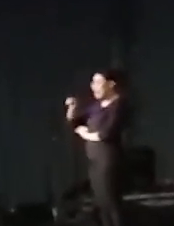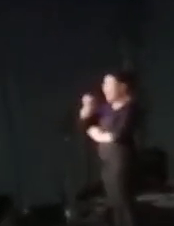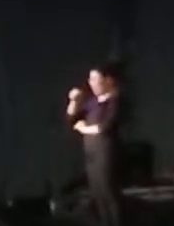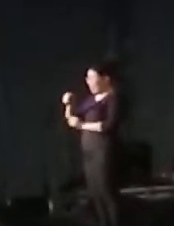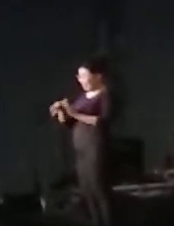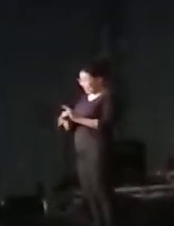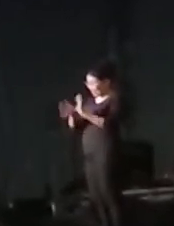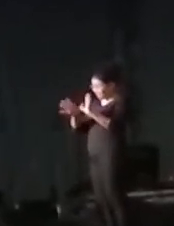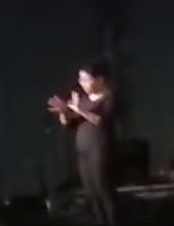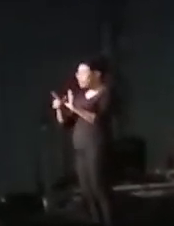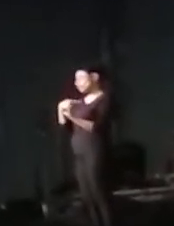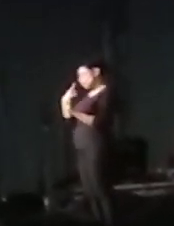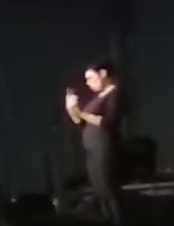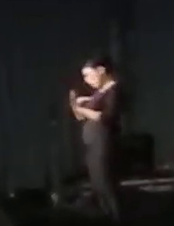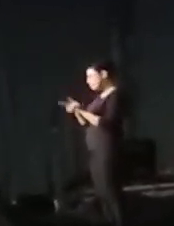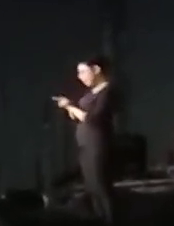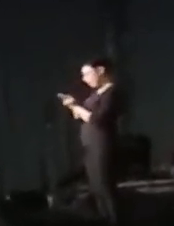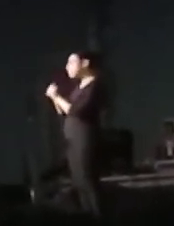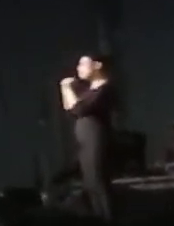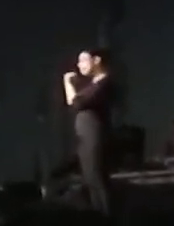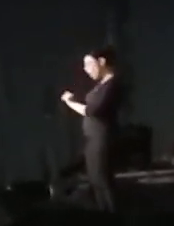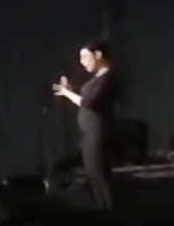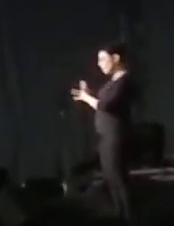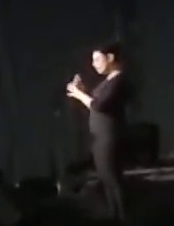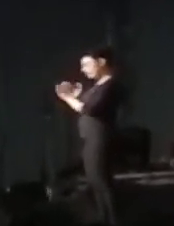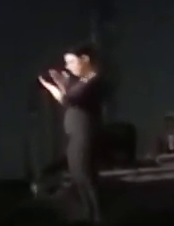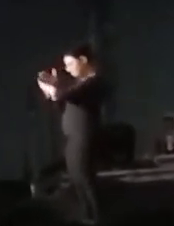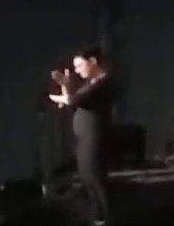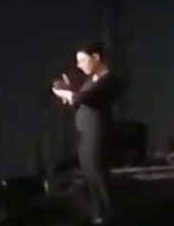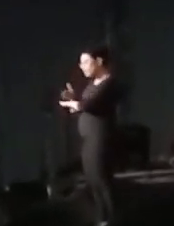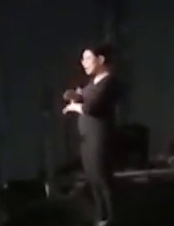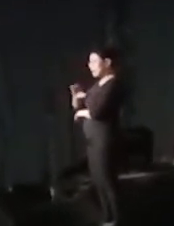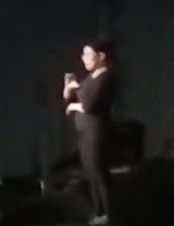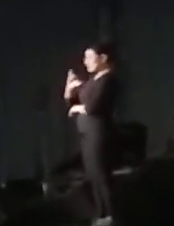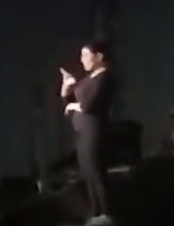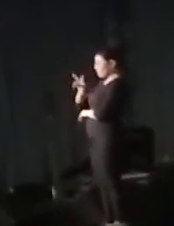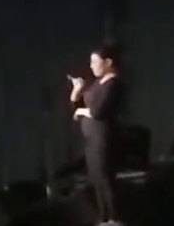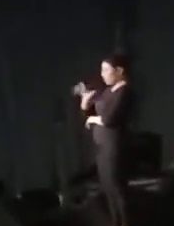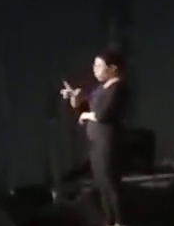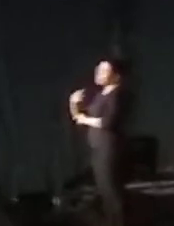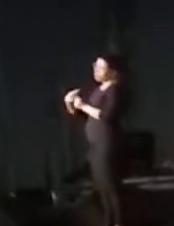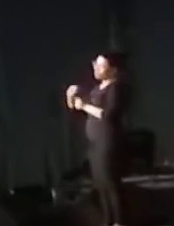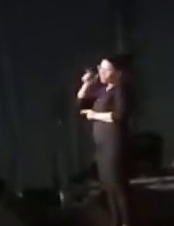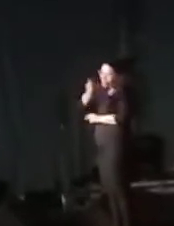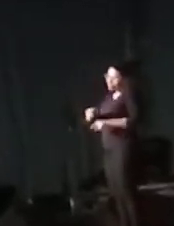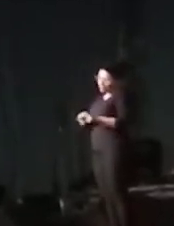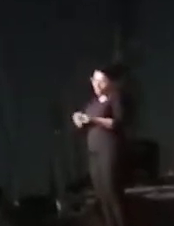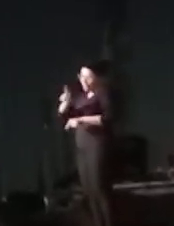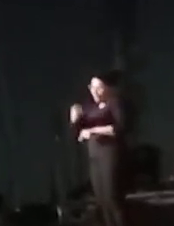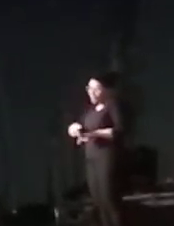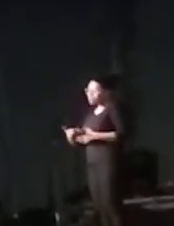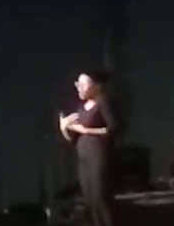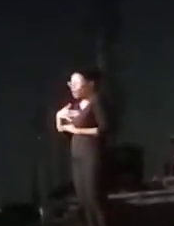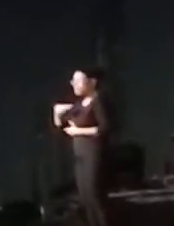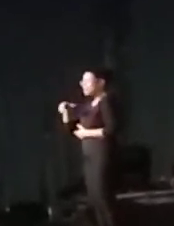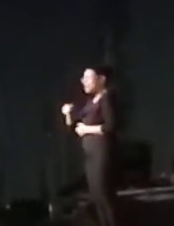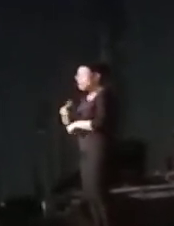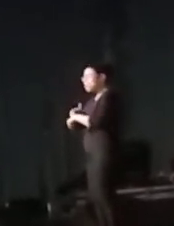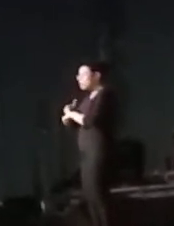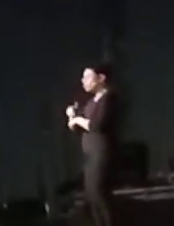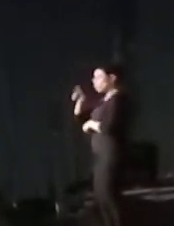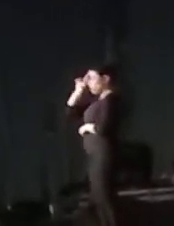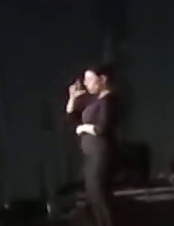fica livre. Porque você é civil, verdade. Eu peguei um táxi na hora do almoço, do plantão, lá da perícia,